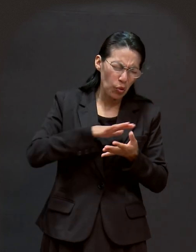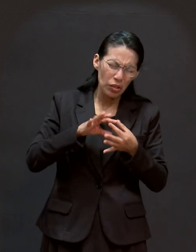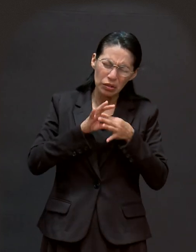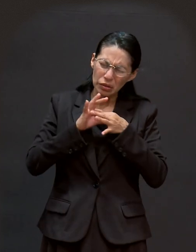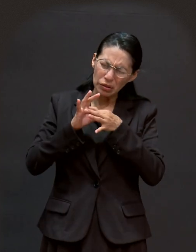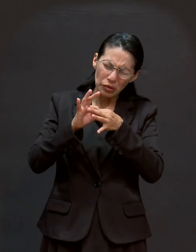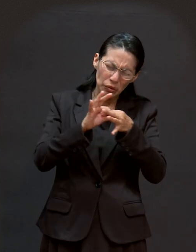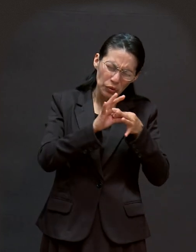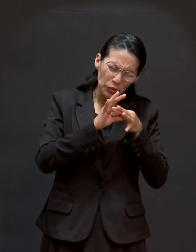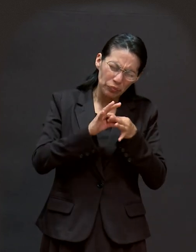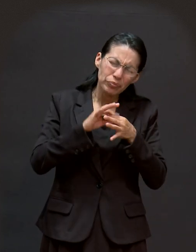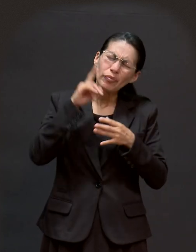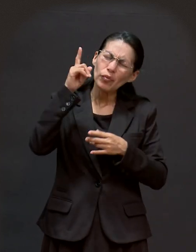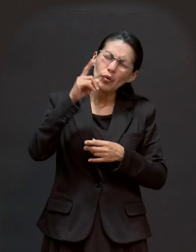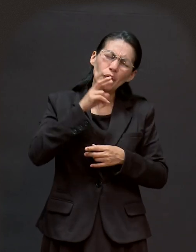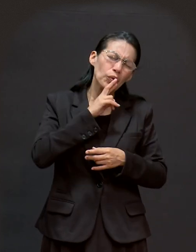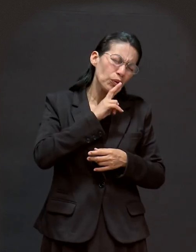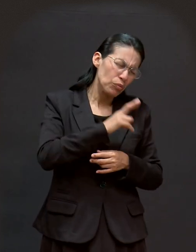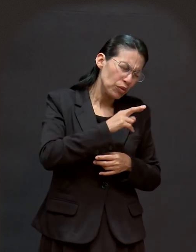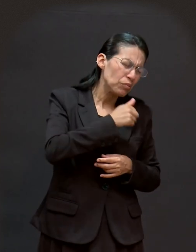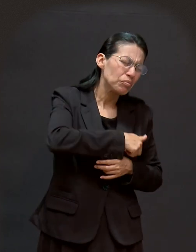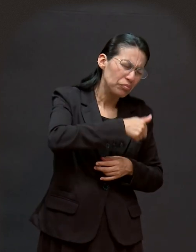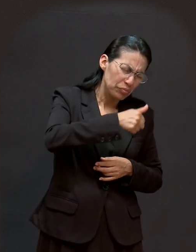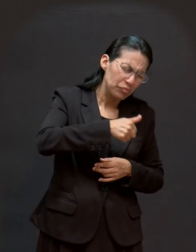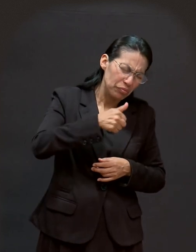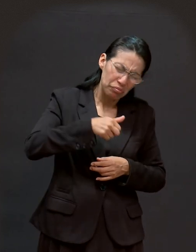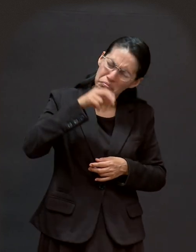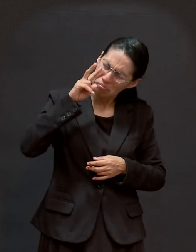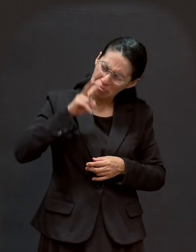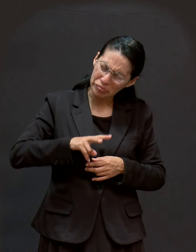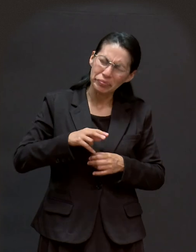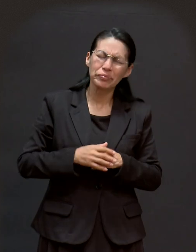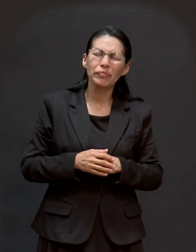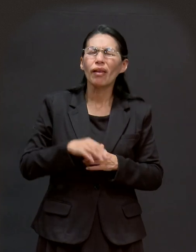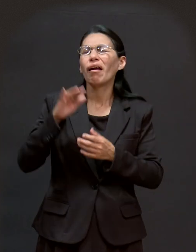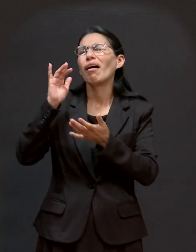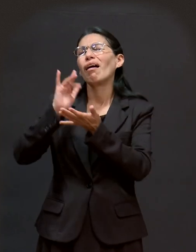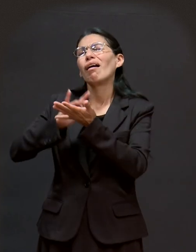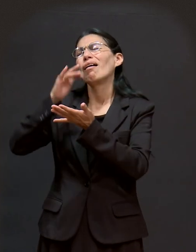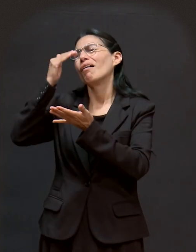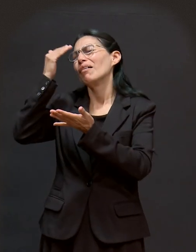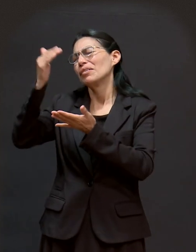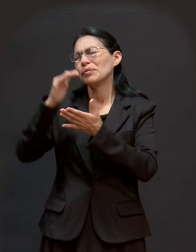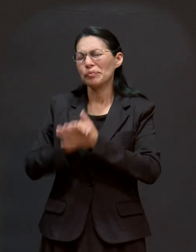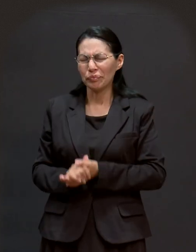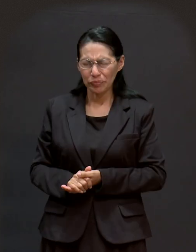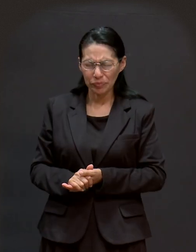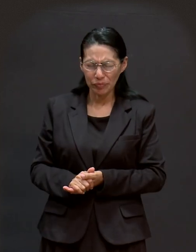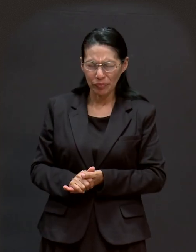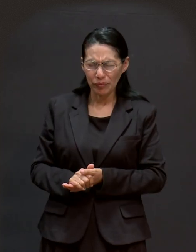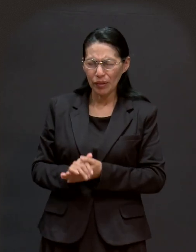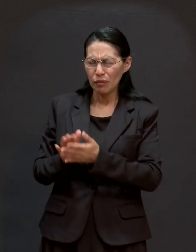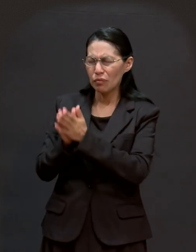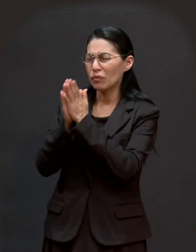ti y para cada una de ellas tú tienes una respuesta así que humildemente